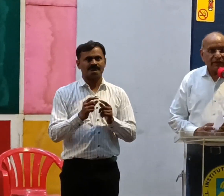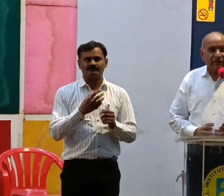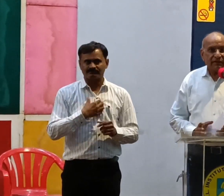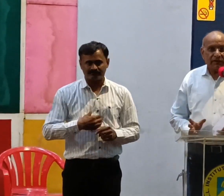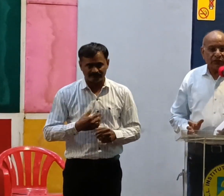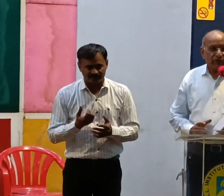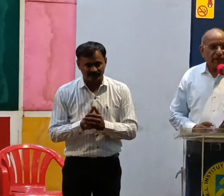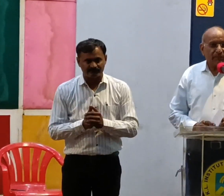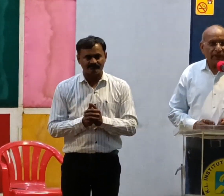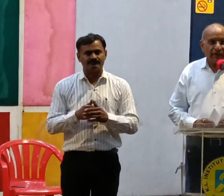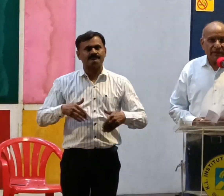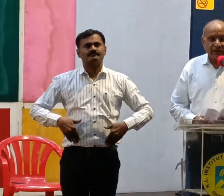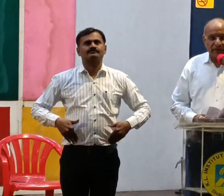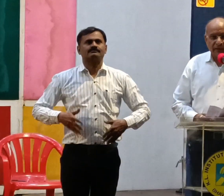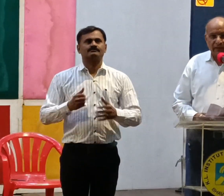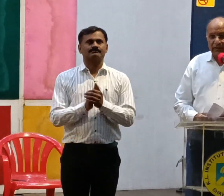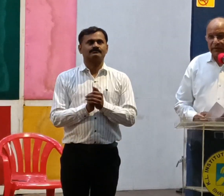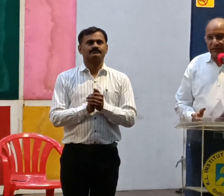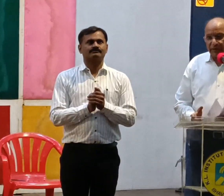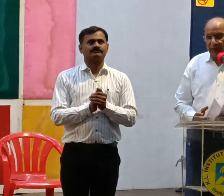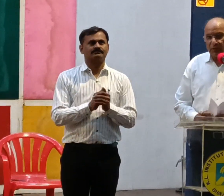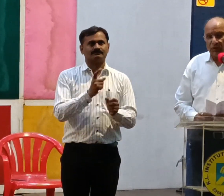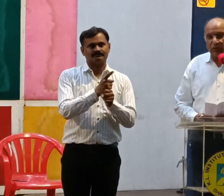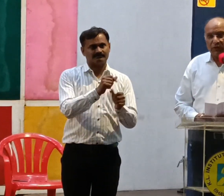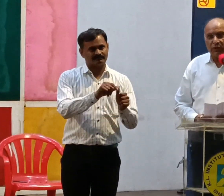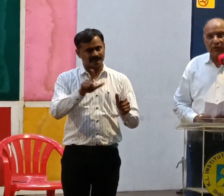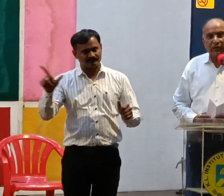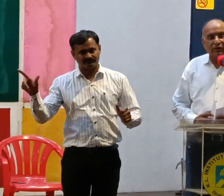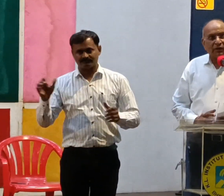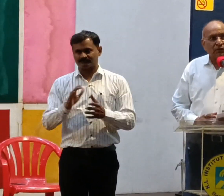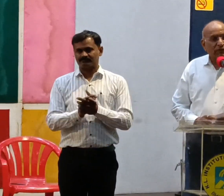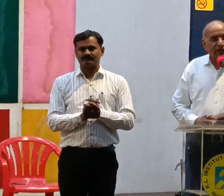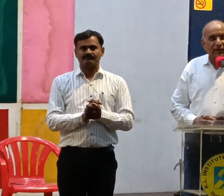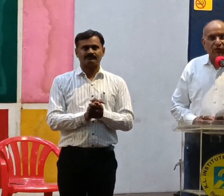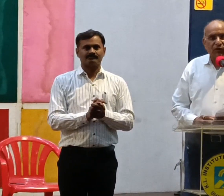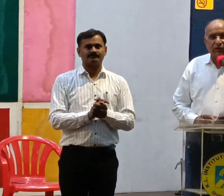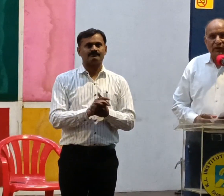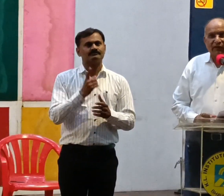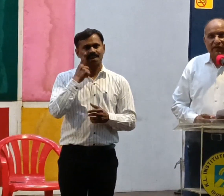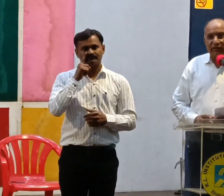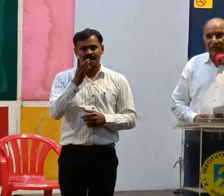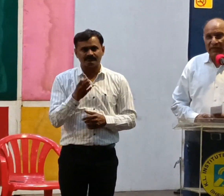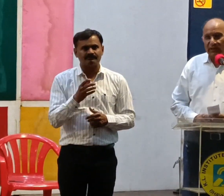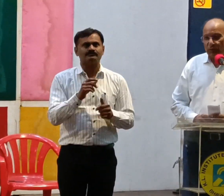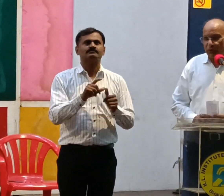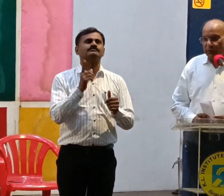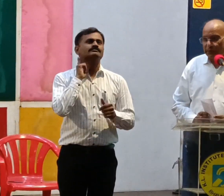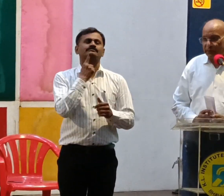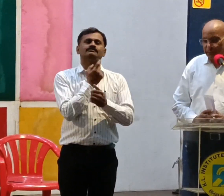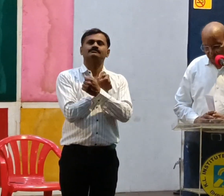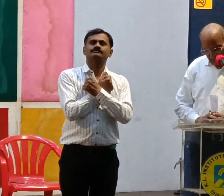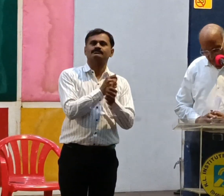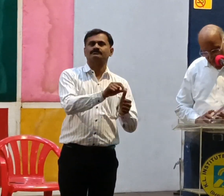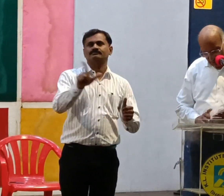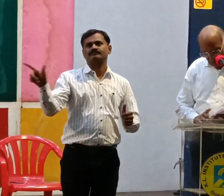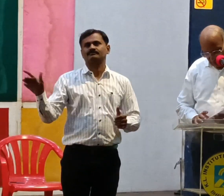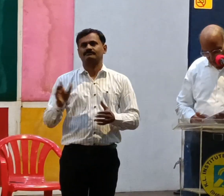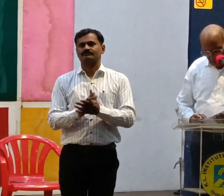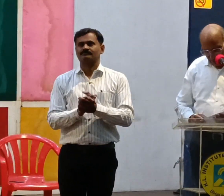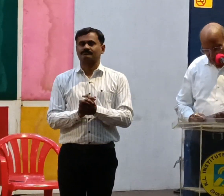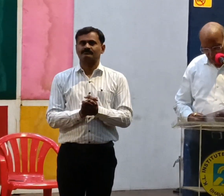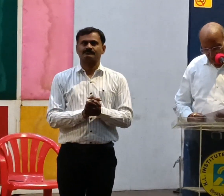શૈલેષભાઈ, સૂર્યકાંતભાઈ, શિક્ષક મિત્રો, વાલીઓ અને વાલા વિદ્યાર્થીઓ,